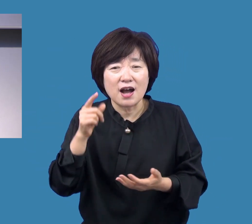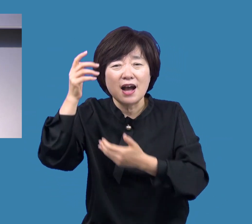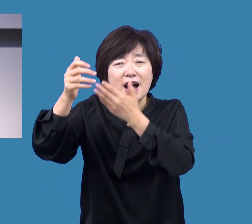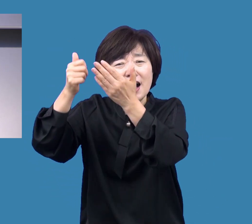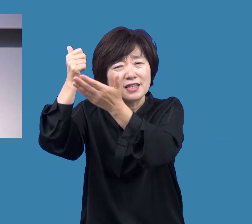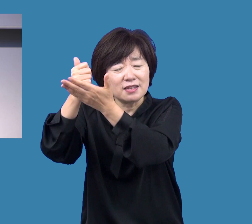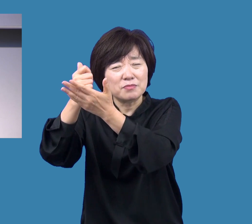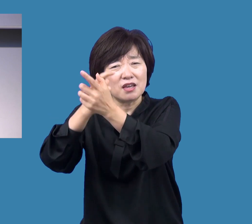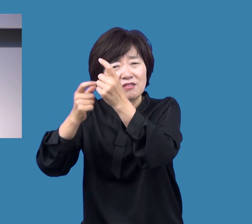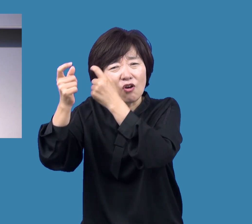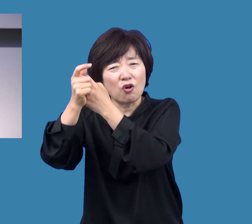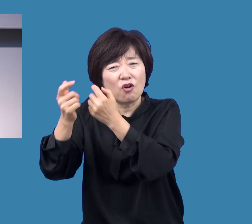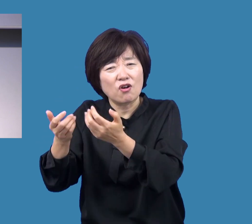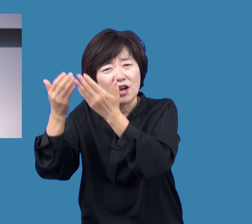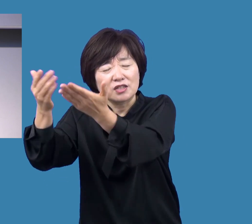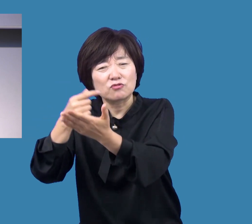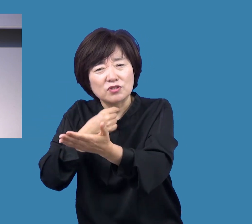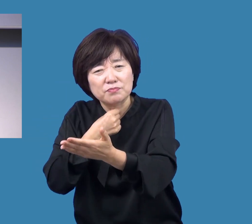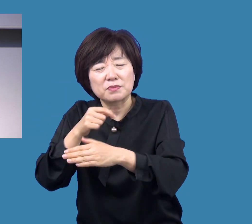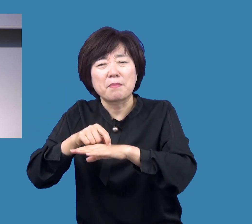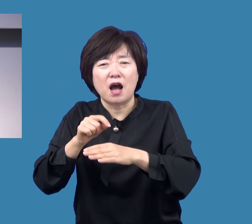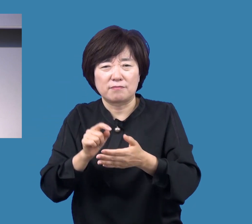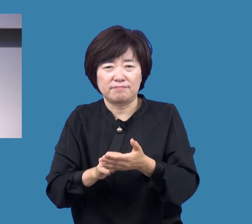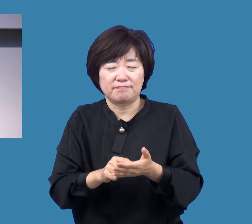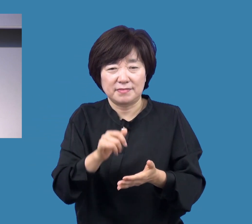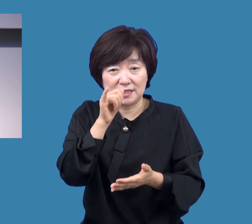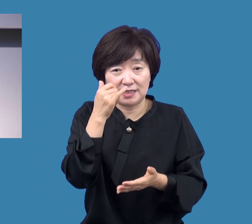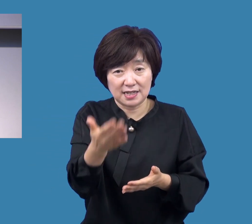하나님한테 더 해드리고 싶은 이 마음이 있는가?